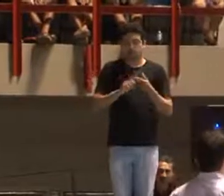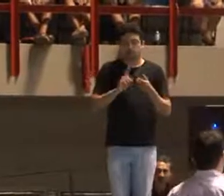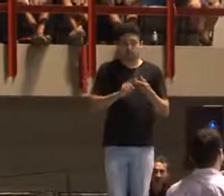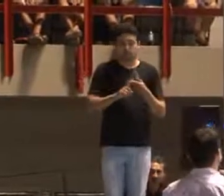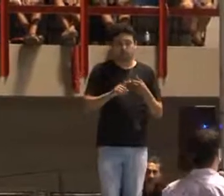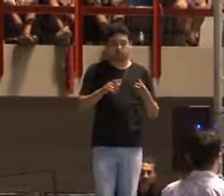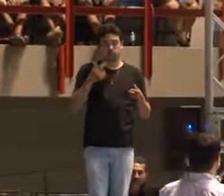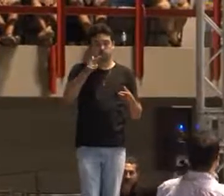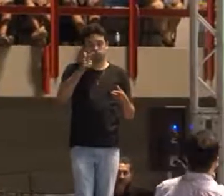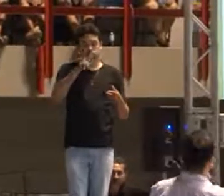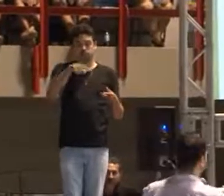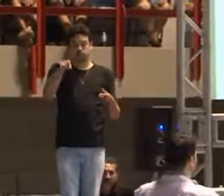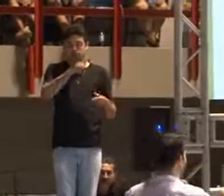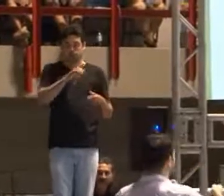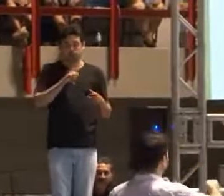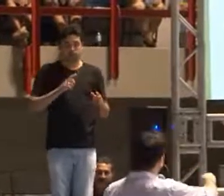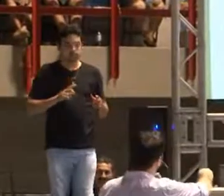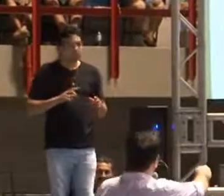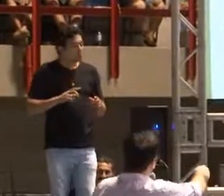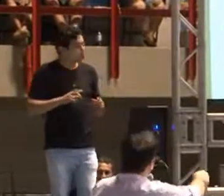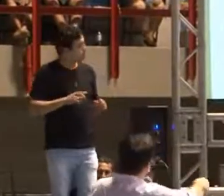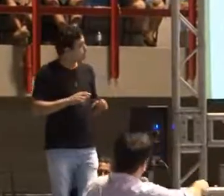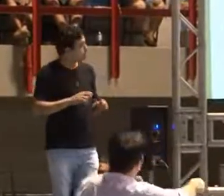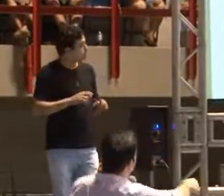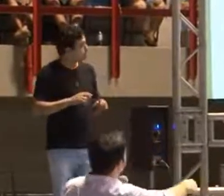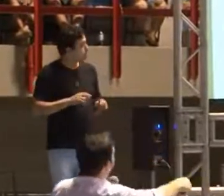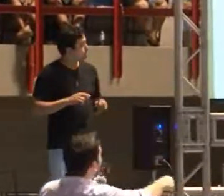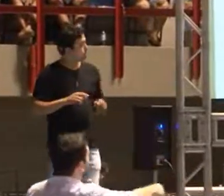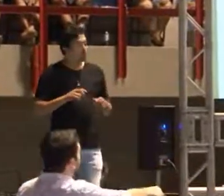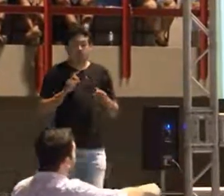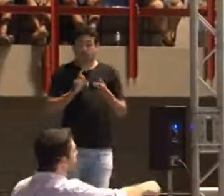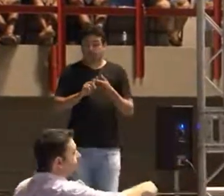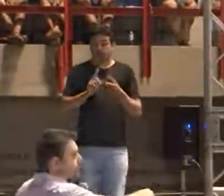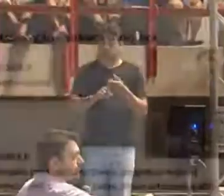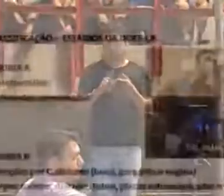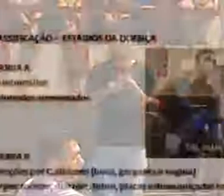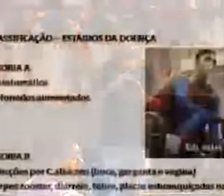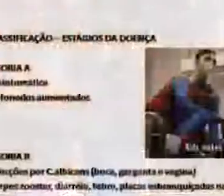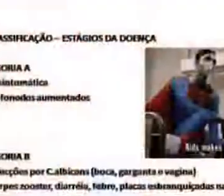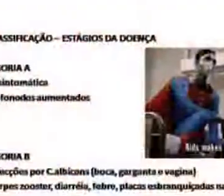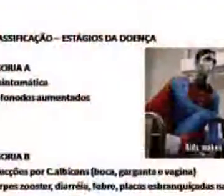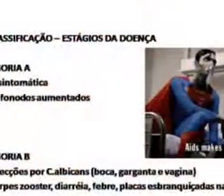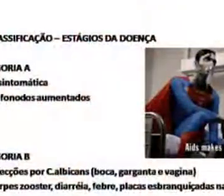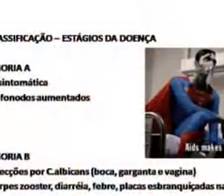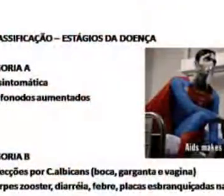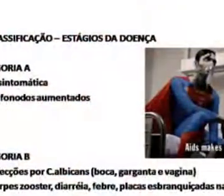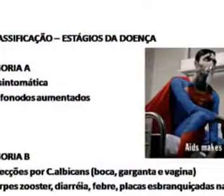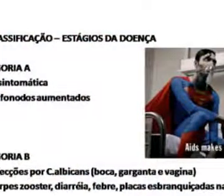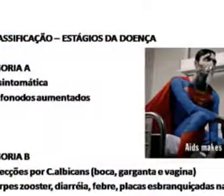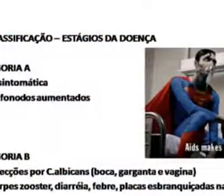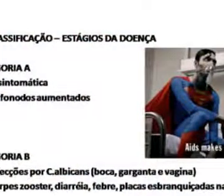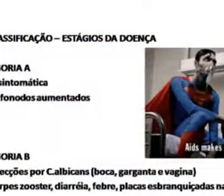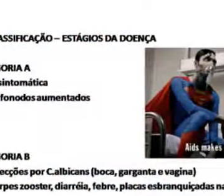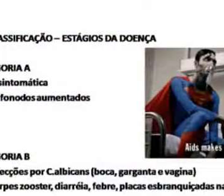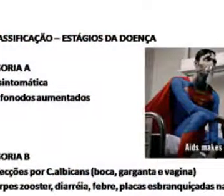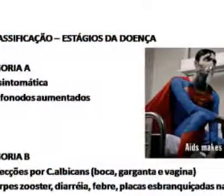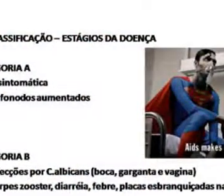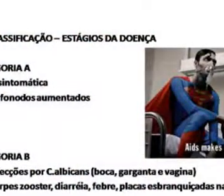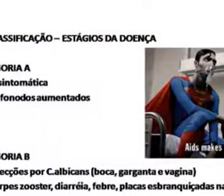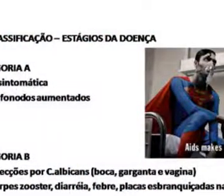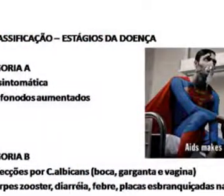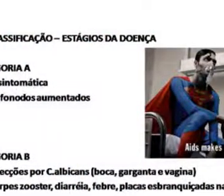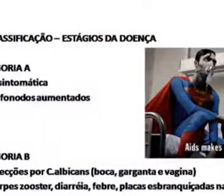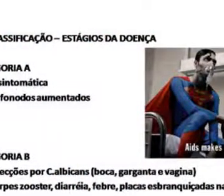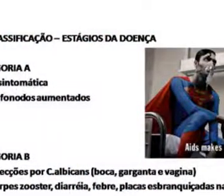eu tenho. Tem não, menino. Você pode até querer ter, mas não tem não. Herpes zoster. É muito comum a diarreia.